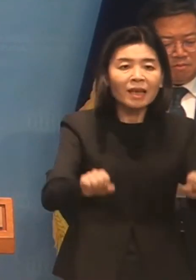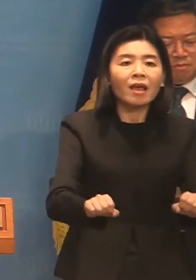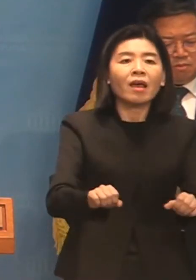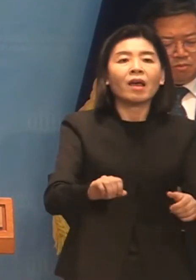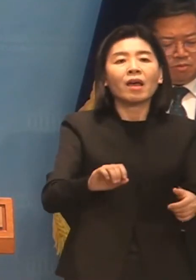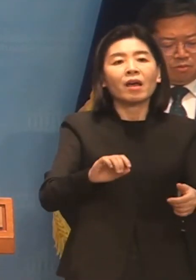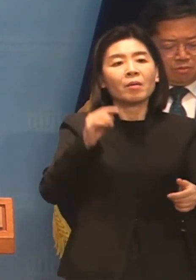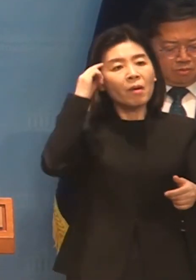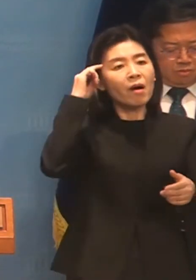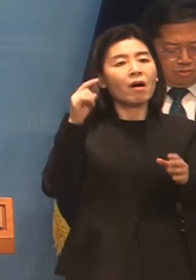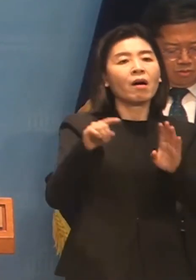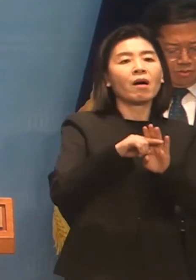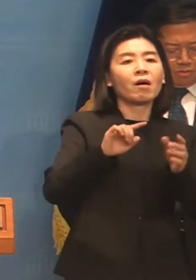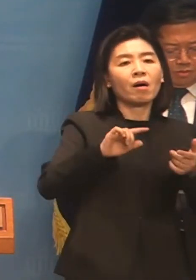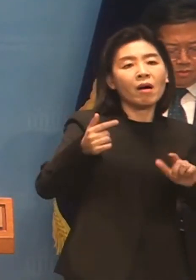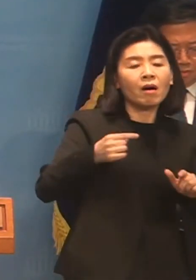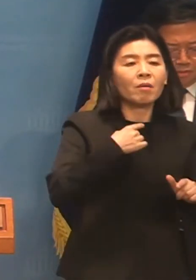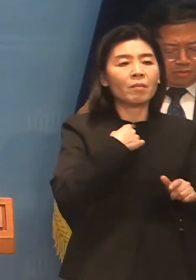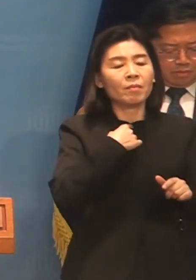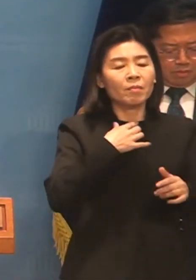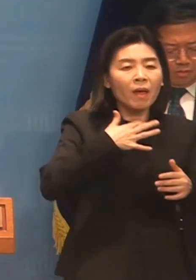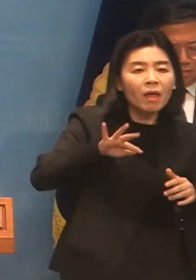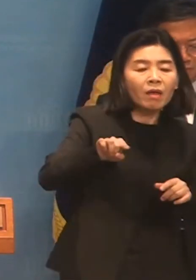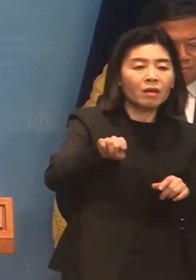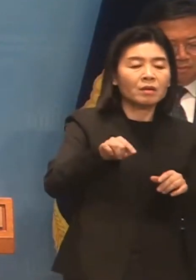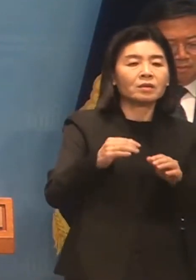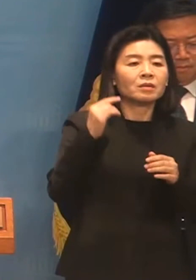부정당하고 구조적으로 무너진 시간이었다.